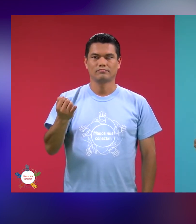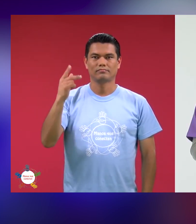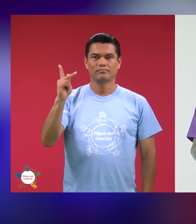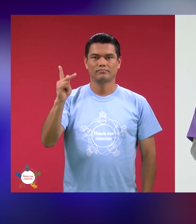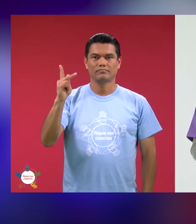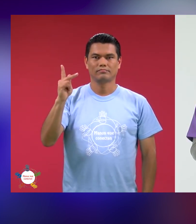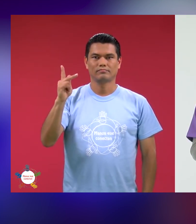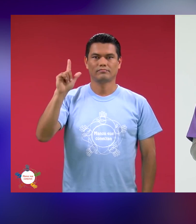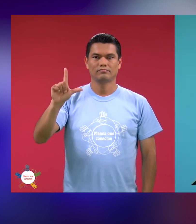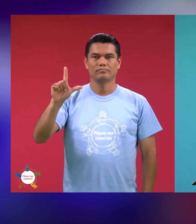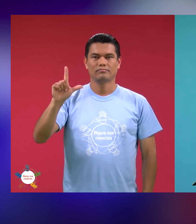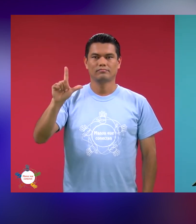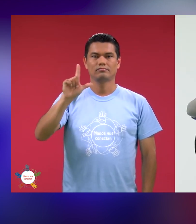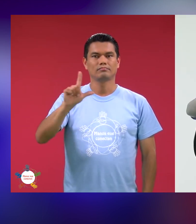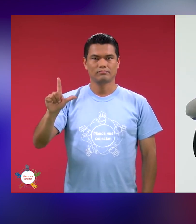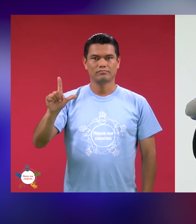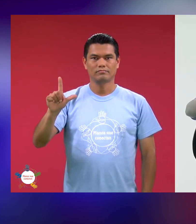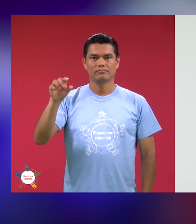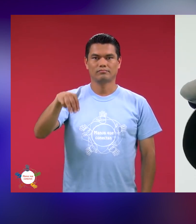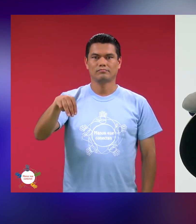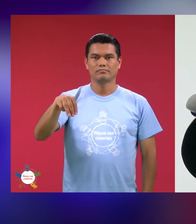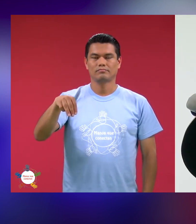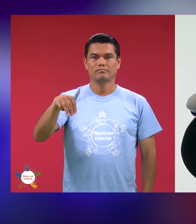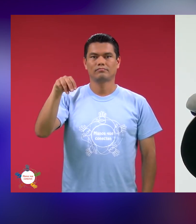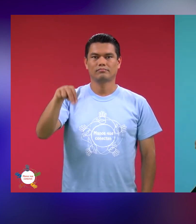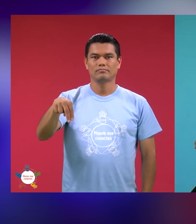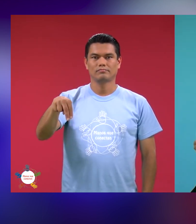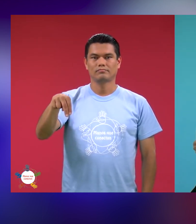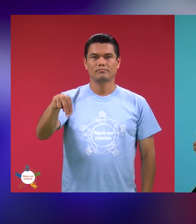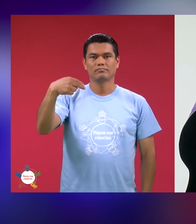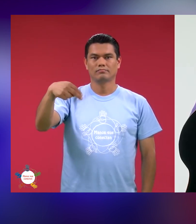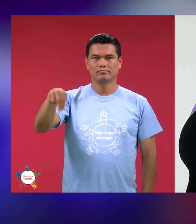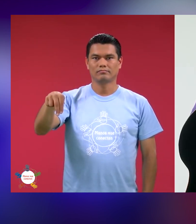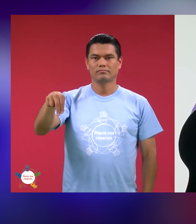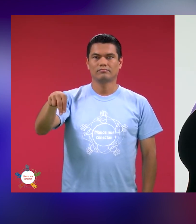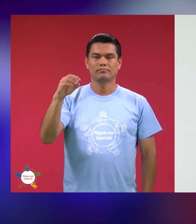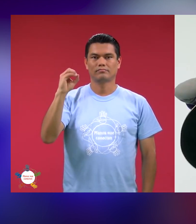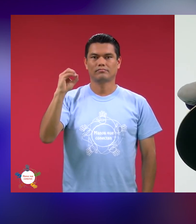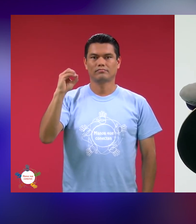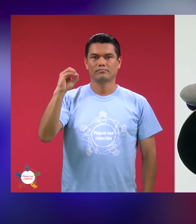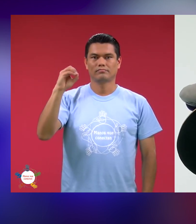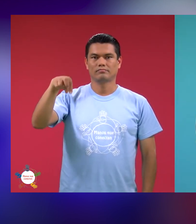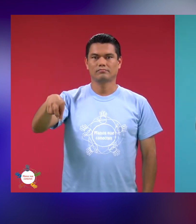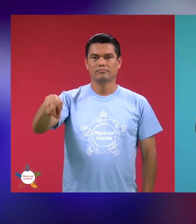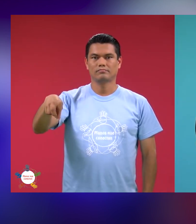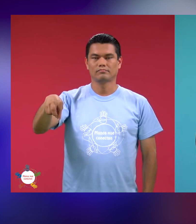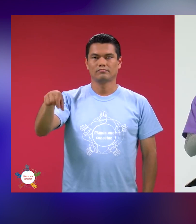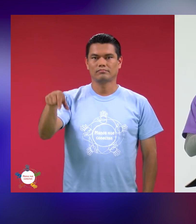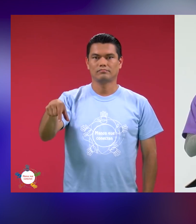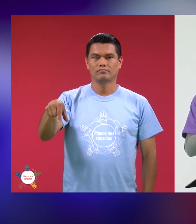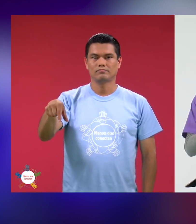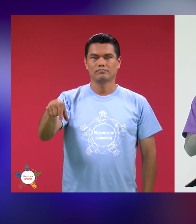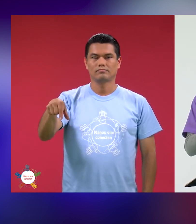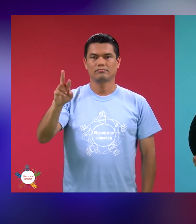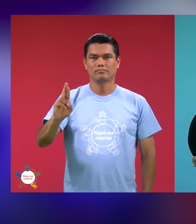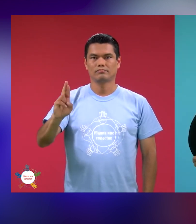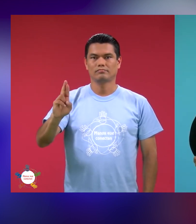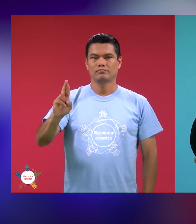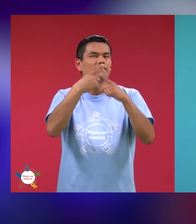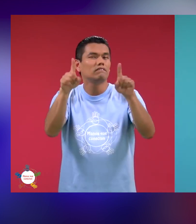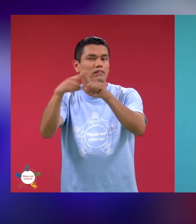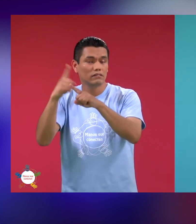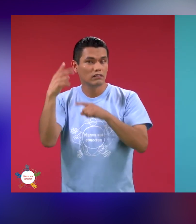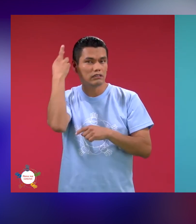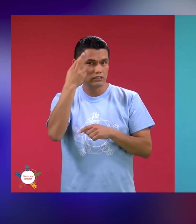otras particularidades. Deletrear el alfabeto es muy importante para comprender un lenguaje. Es por eso importante